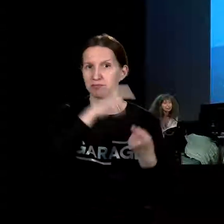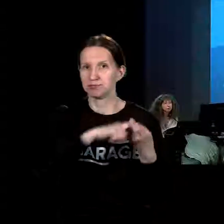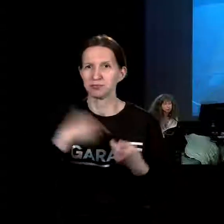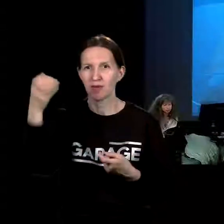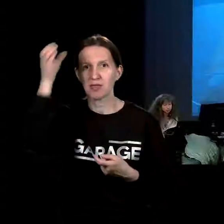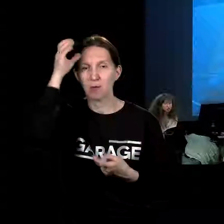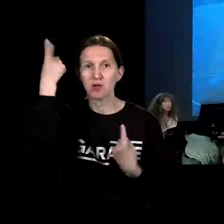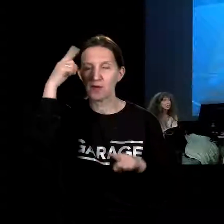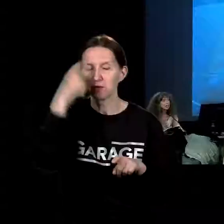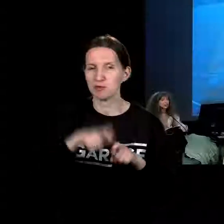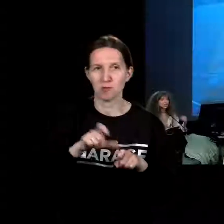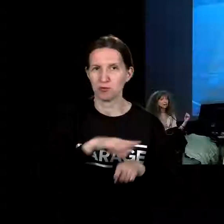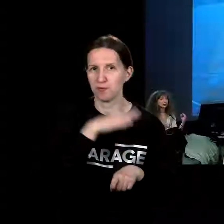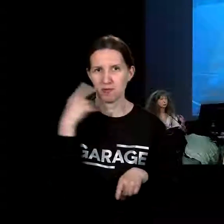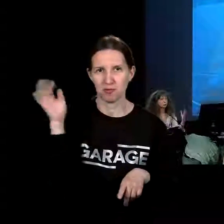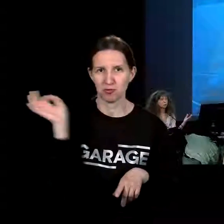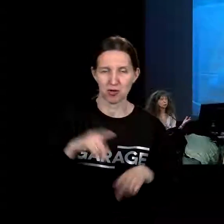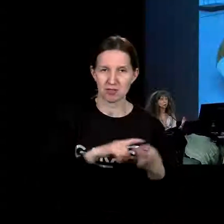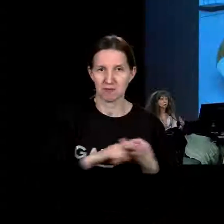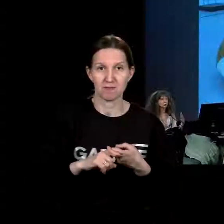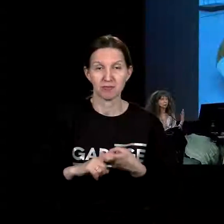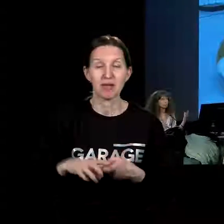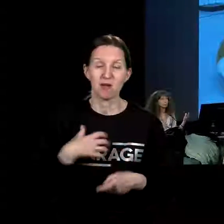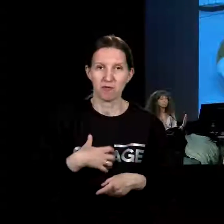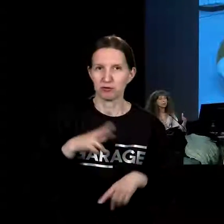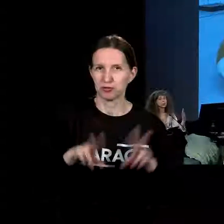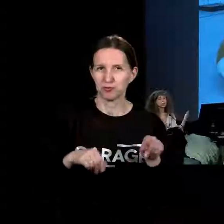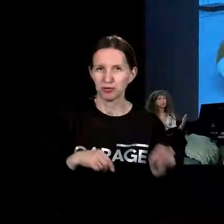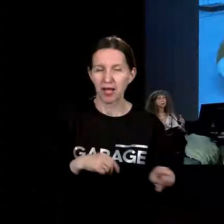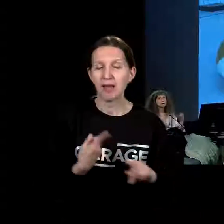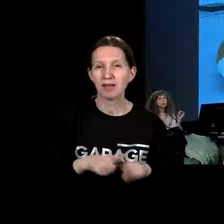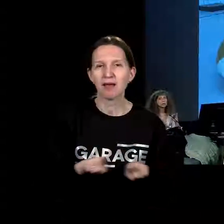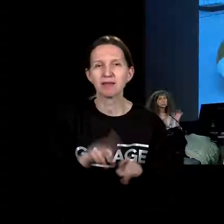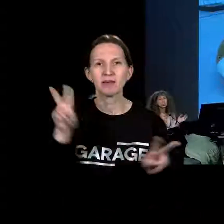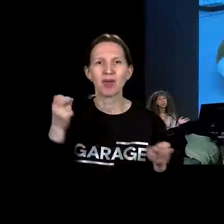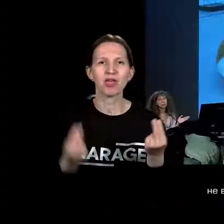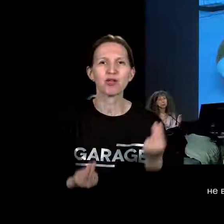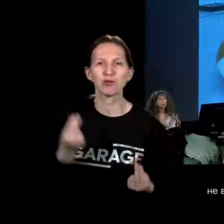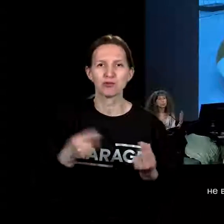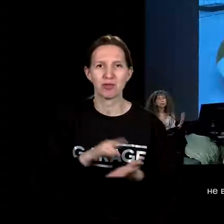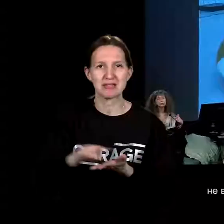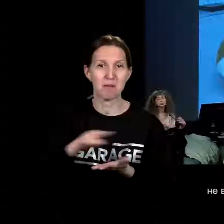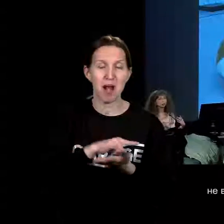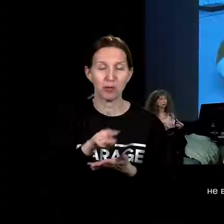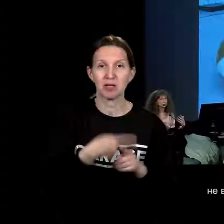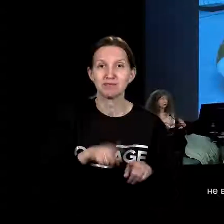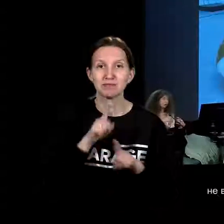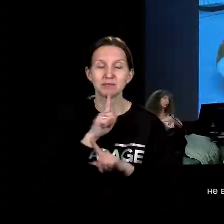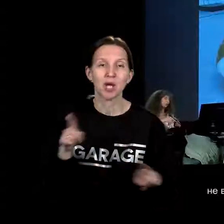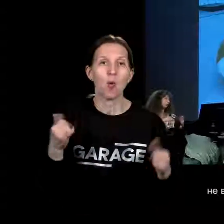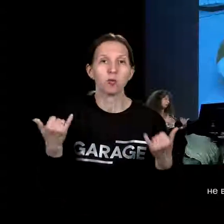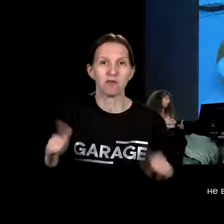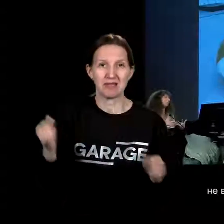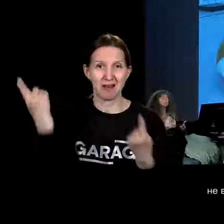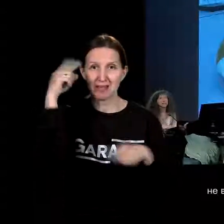фантастике для него очень важны. И все эти игрушечные как бы самолеты, вот такое вот удивительное изобретение, уже как бы не вписывающееся ни в